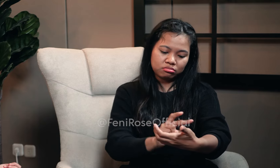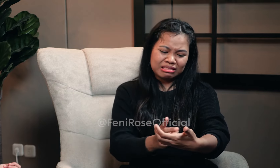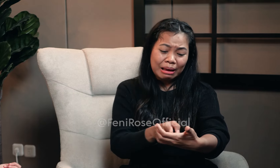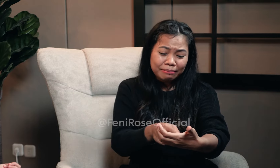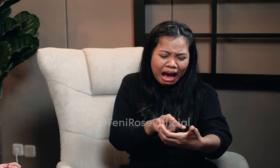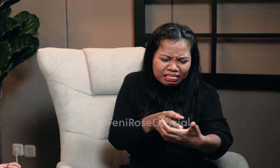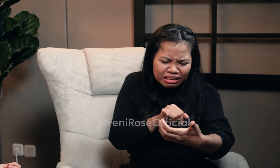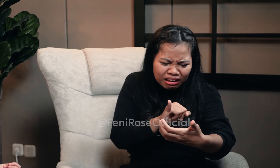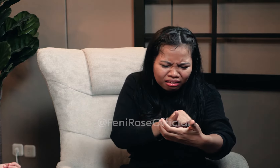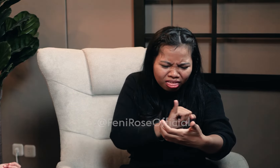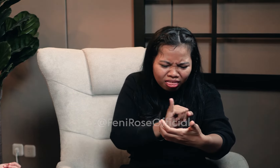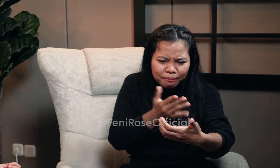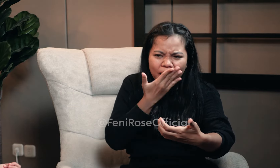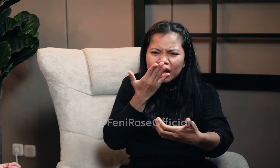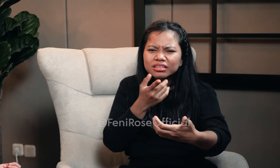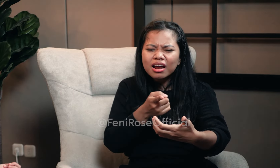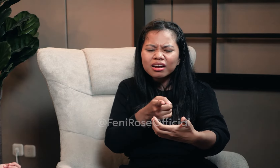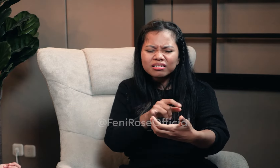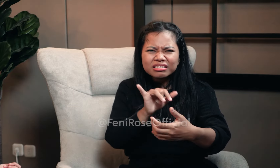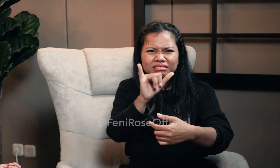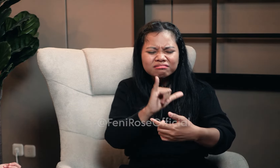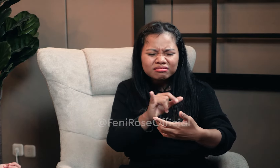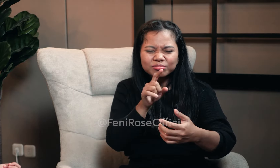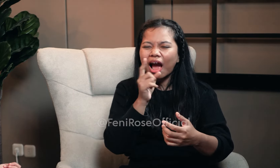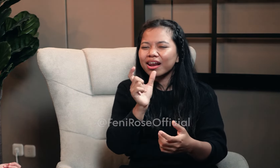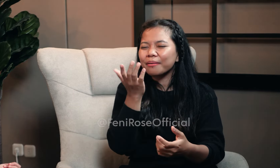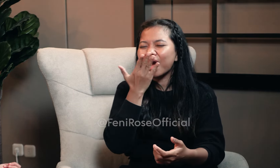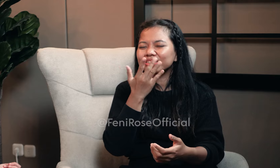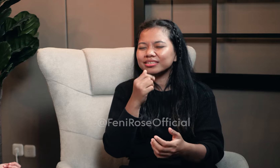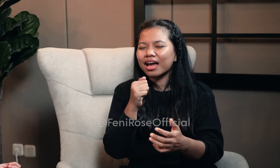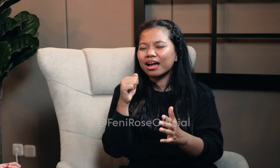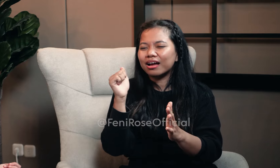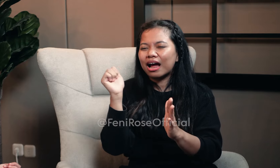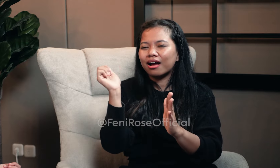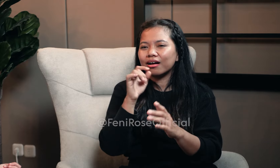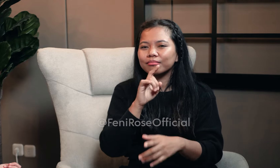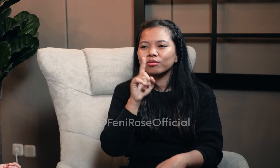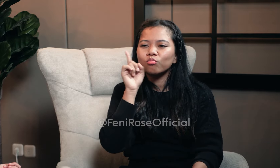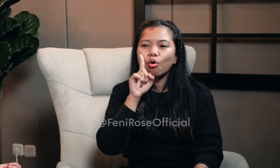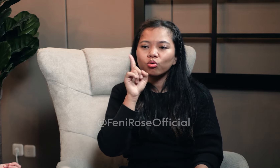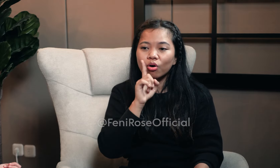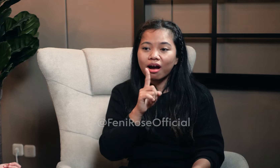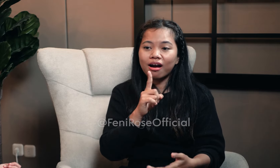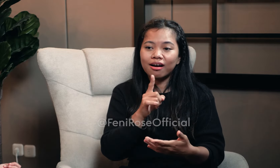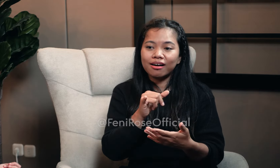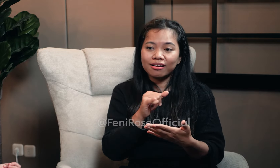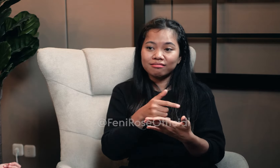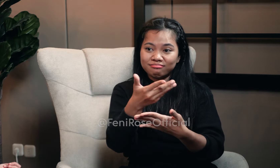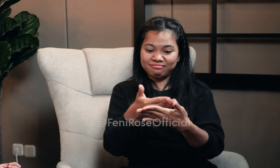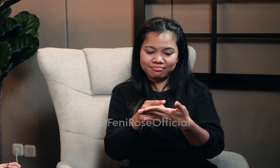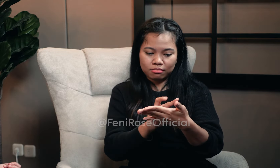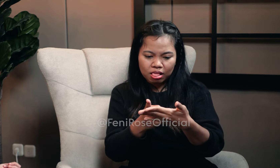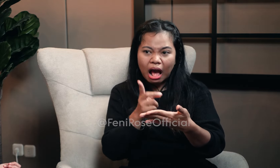ee Google yang muncul suara itu otatis ada otomatis Ada apa teks muncul Heeh